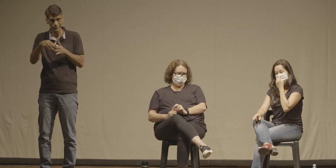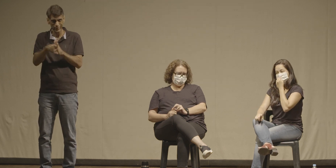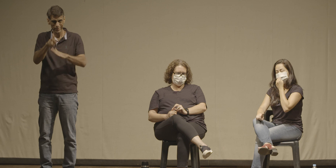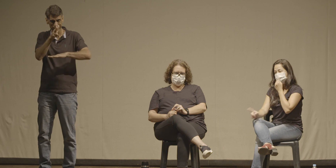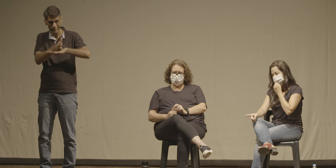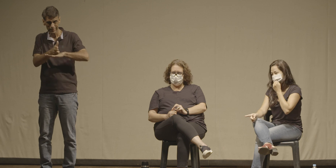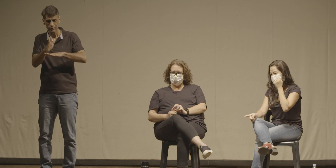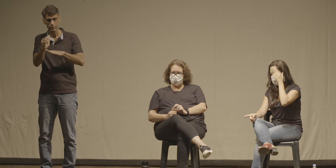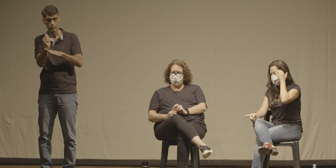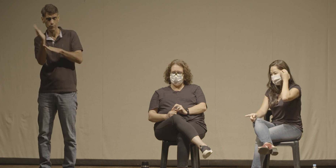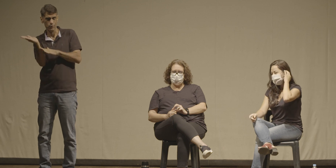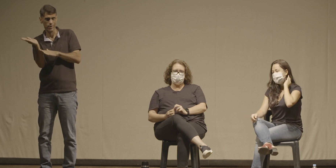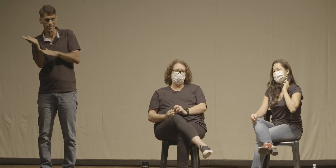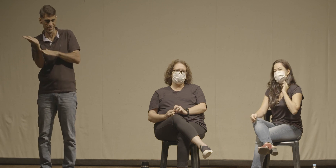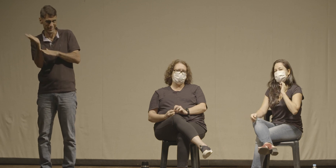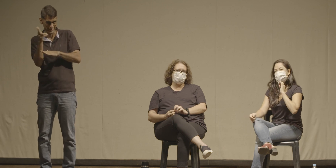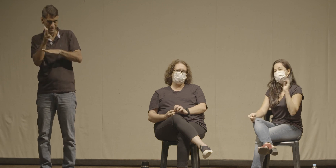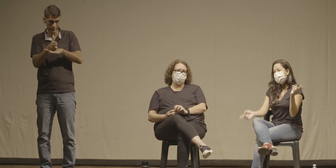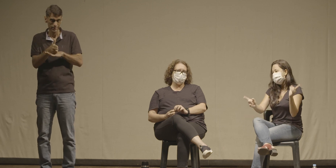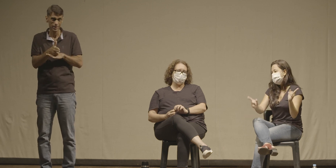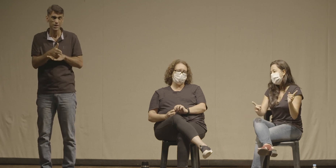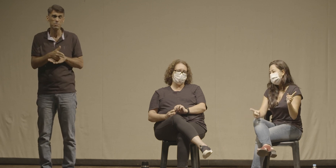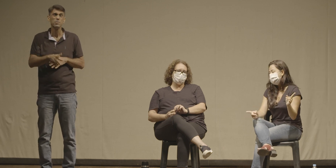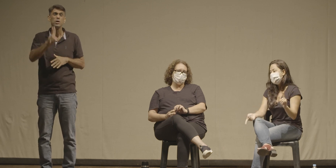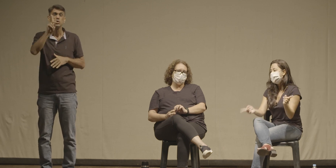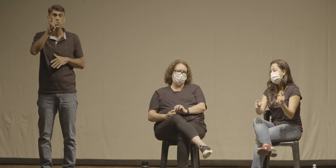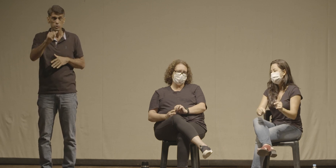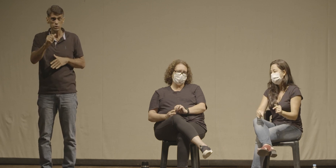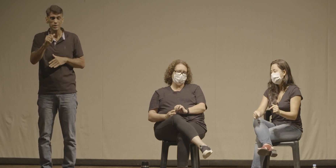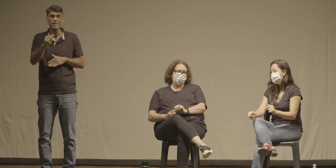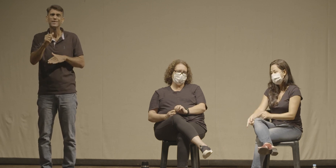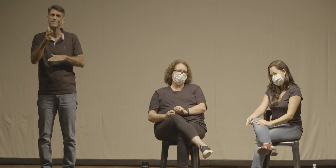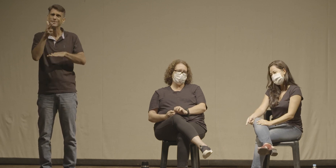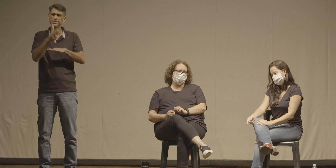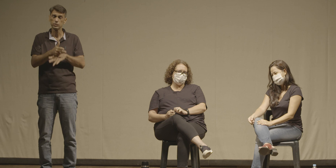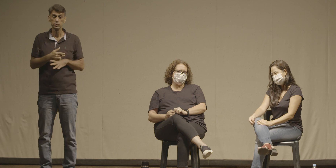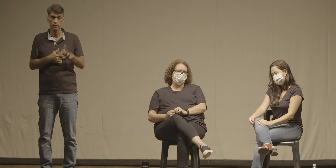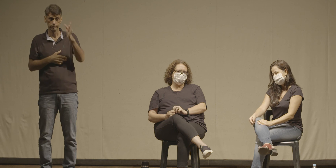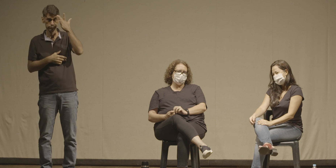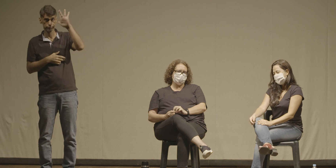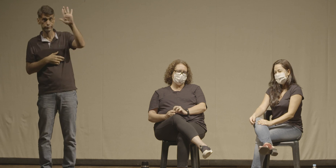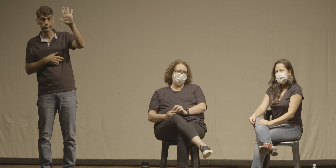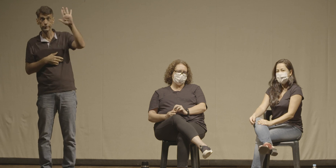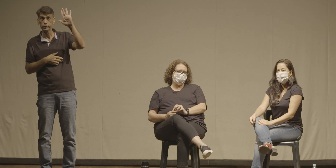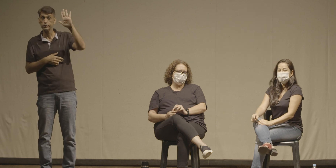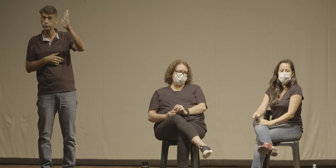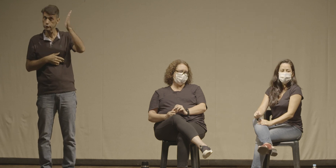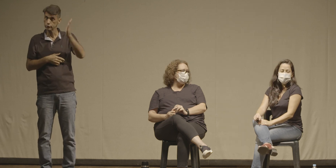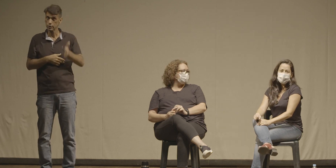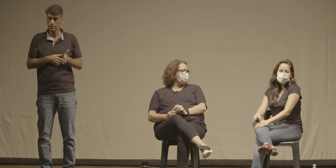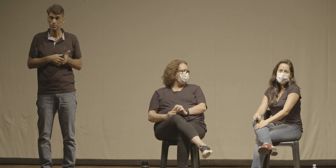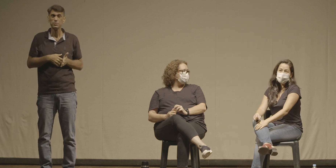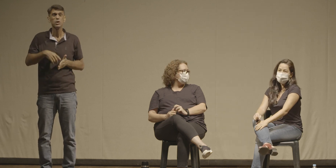Você vai resolver fora do set. Só que o dia de set já causou aquele estranhamento. Eu